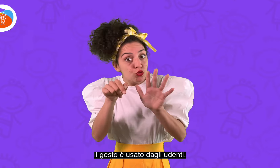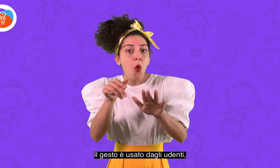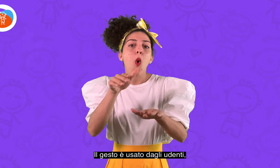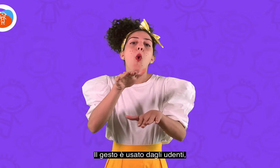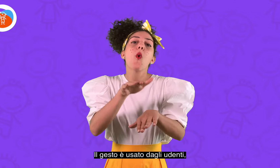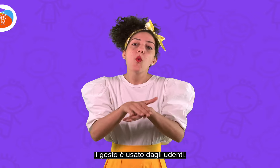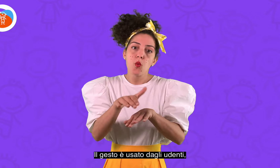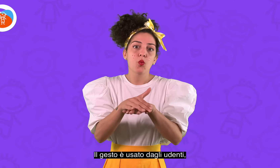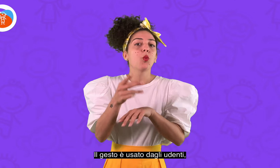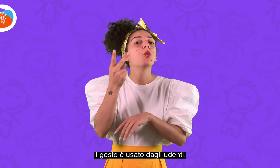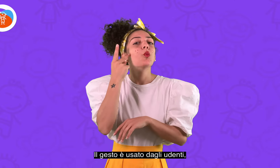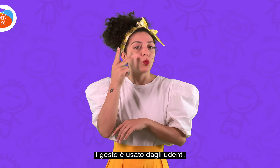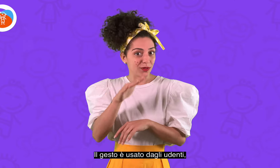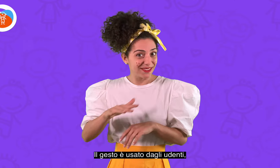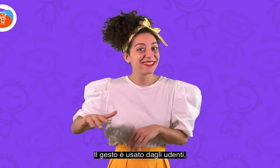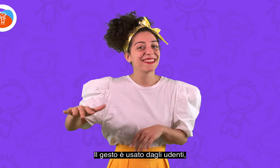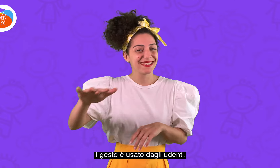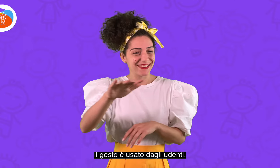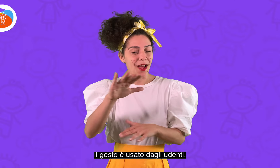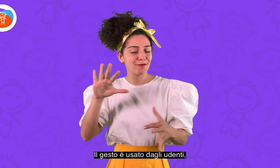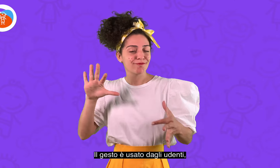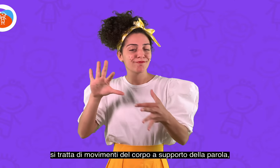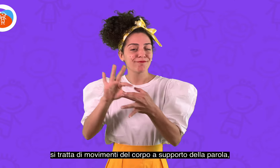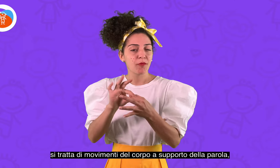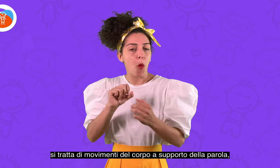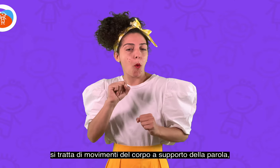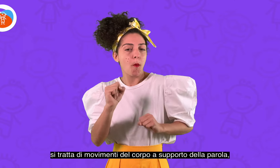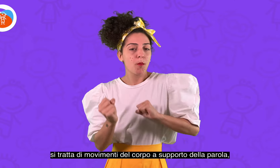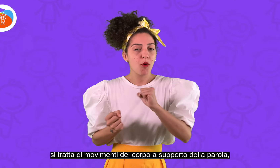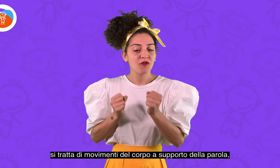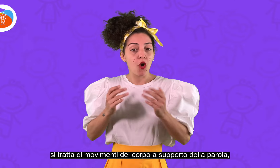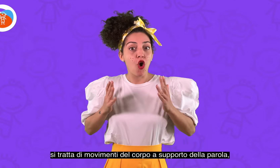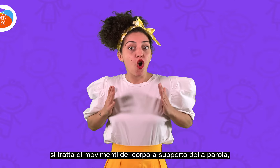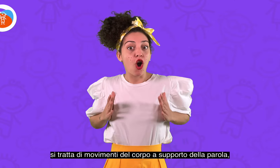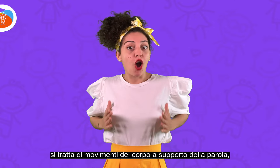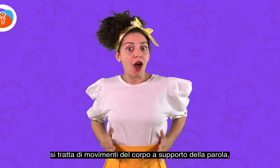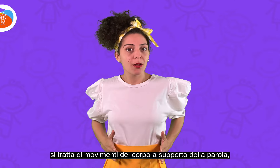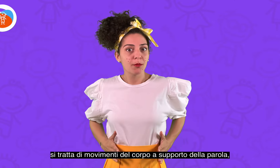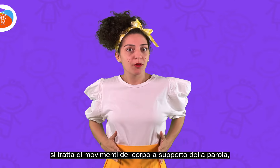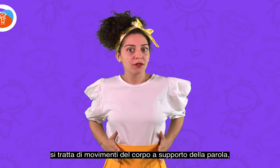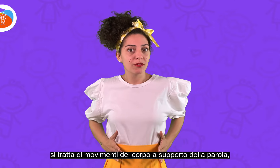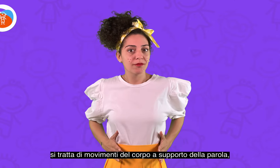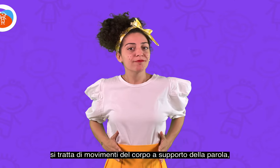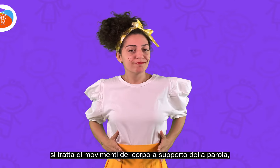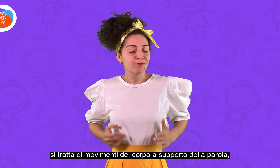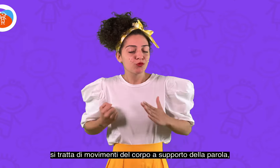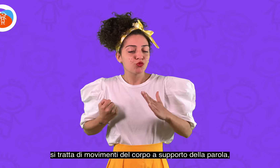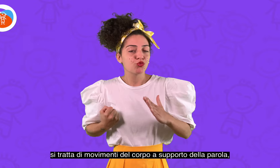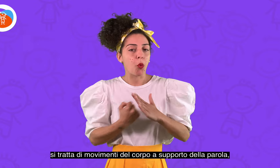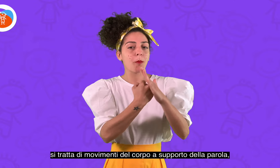usato da aiutenti Tratta di movimenti del corpo a supporto della parola